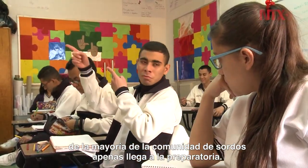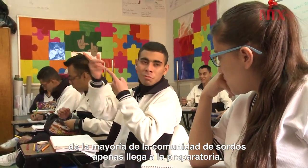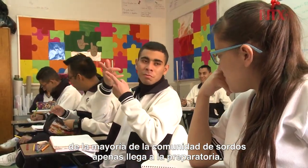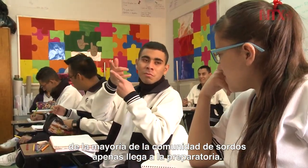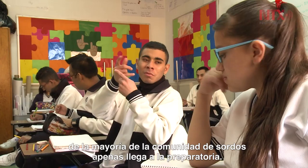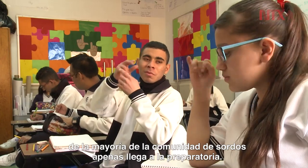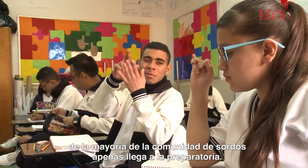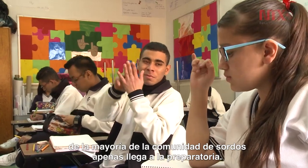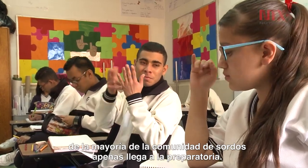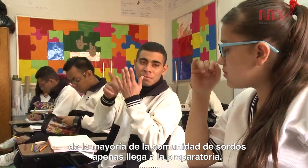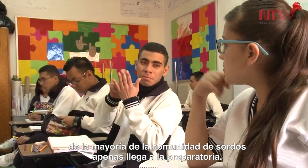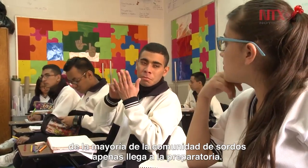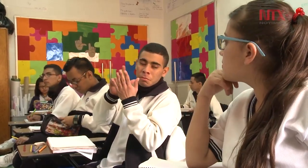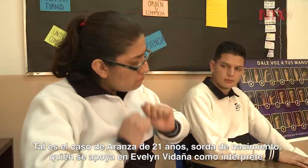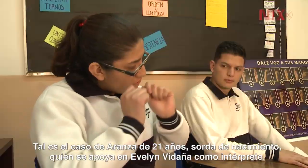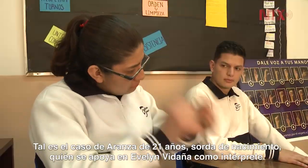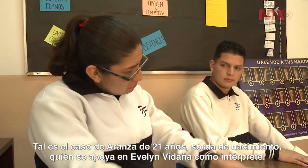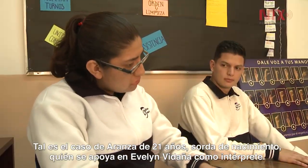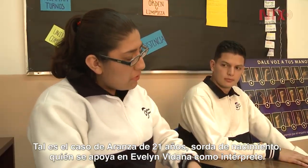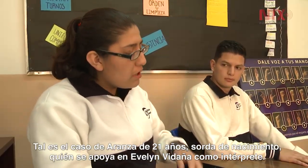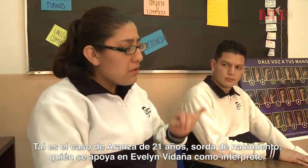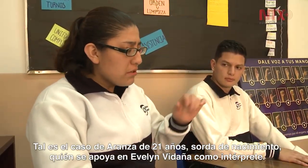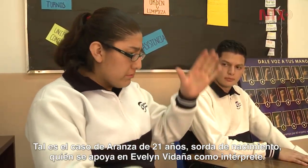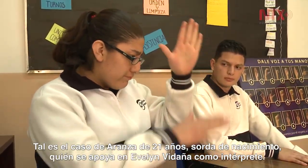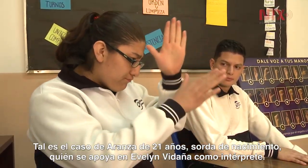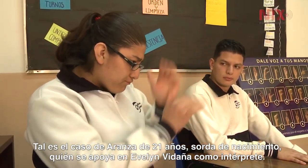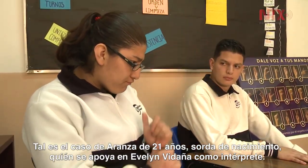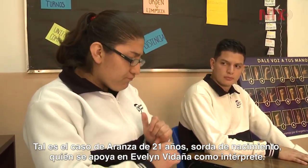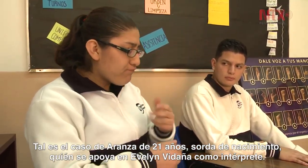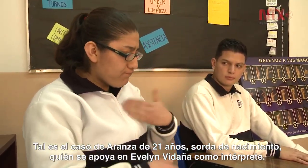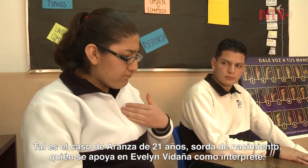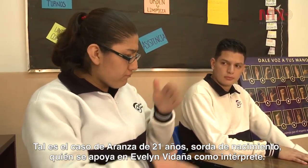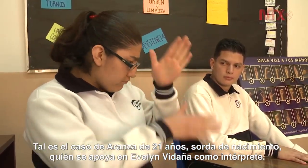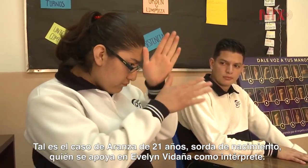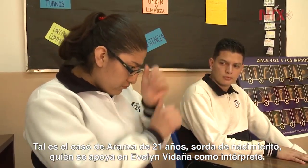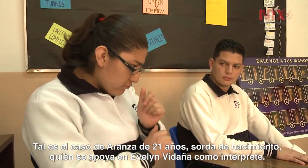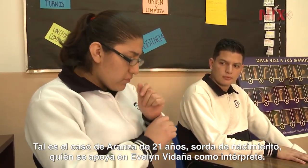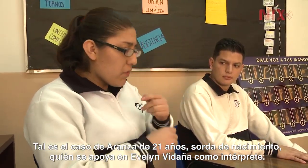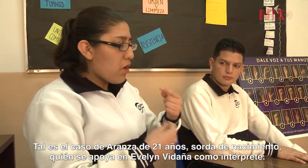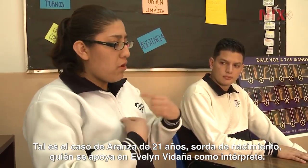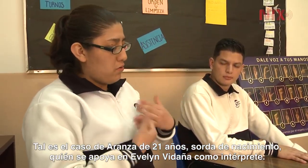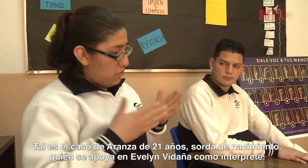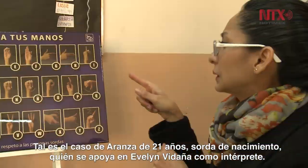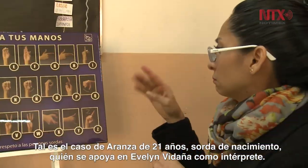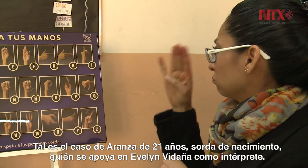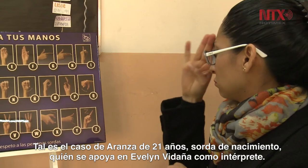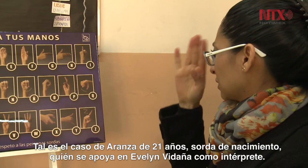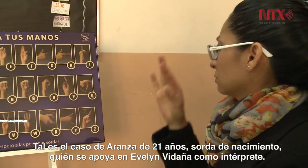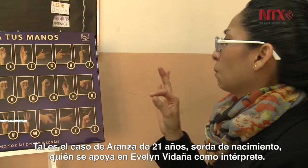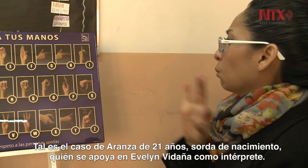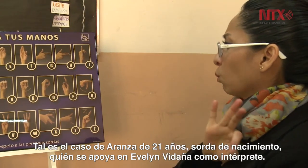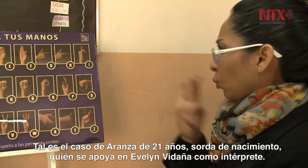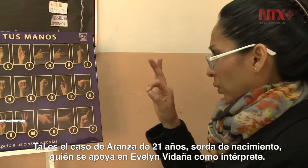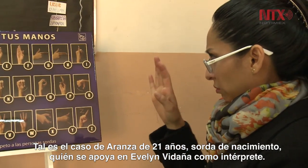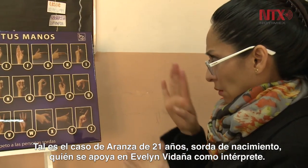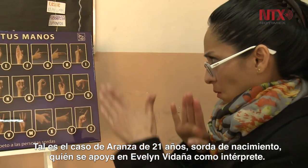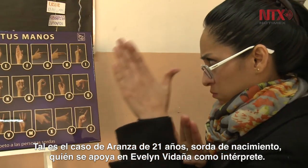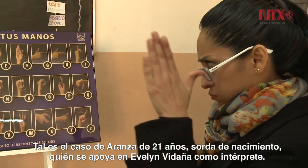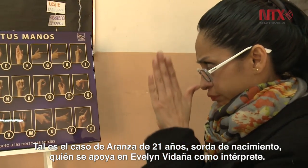llega a la preparatoria. Tal es el caso de Aranza de 21 años, sorda de nacimiento, quien se apoya en Evelyn Vidaña como